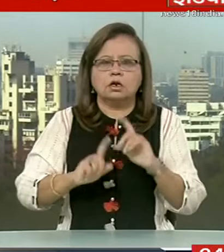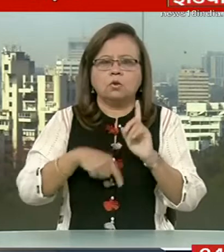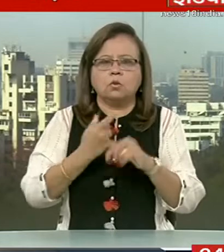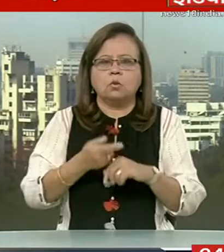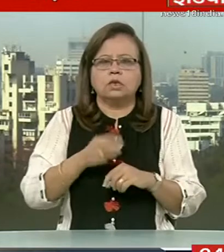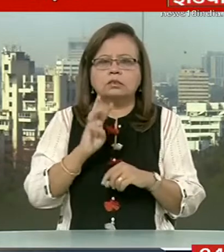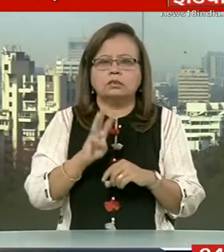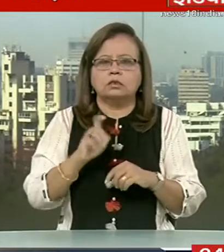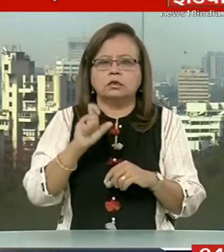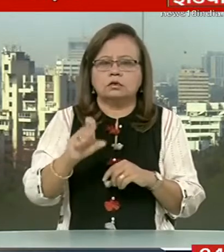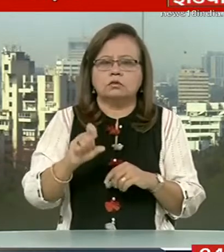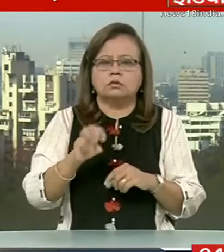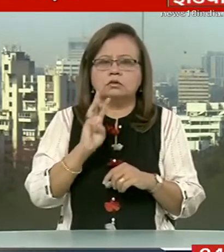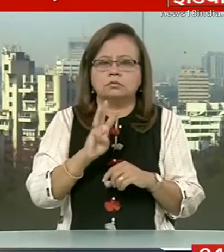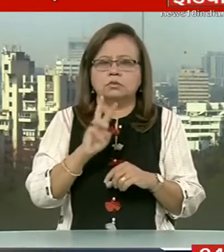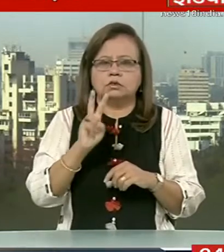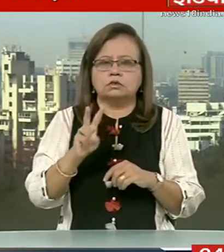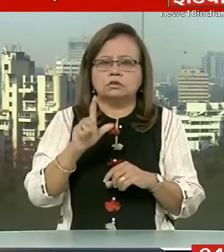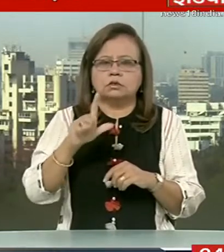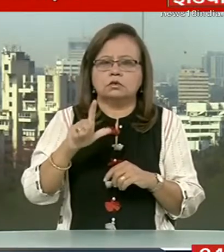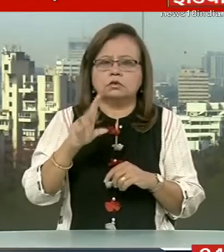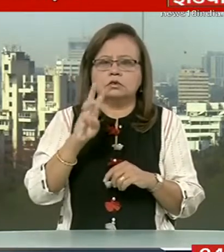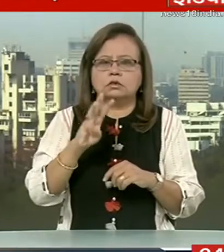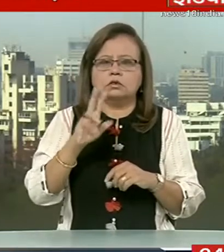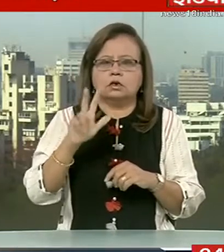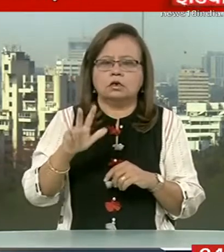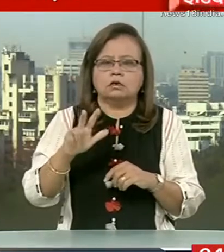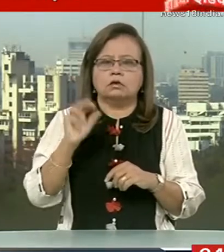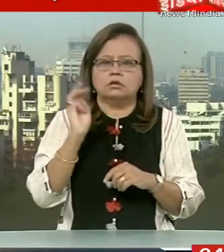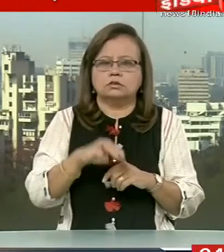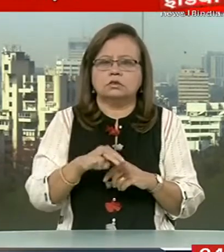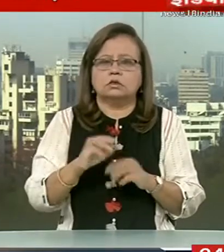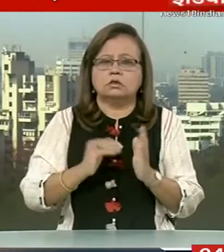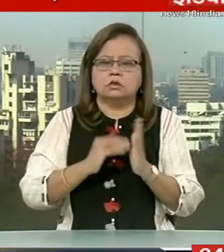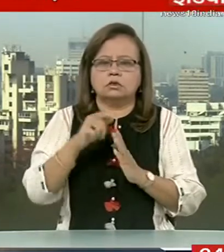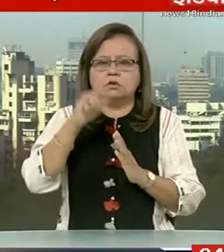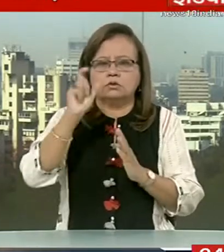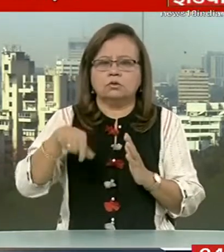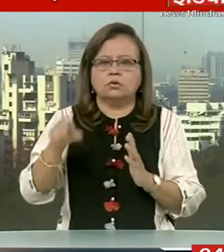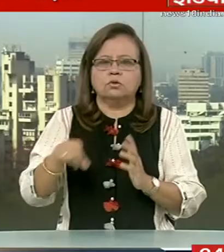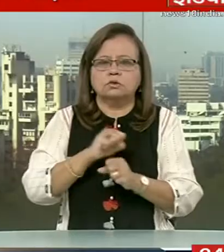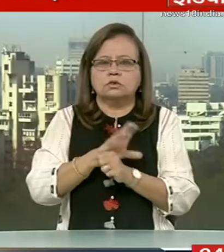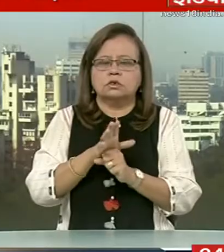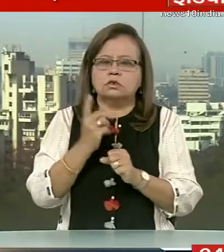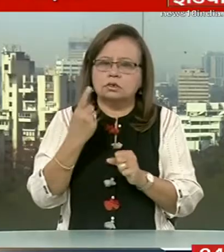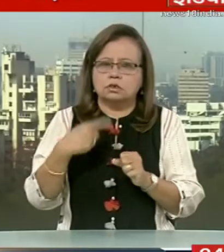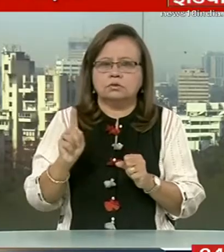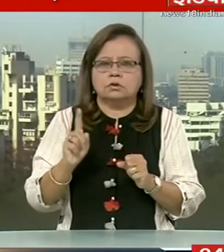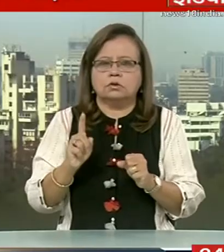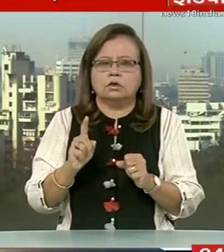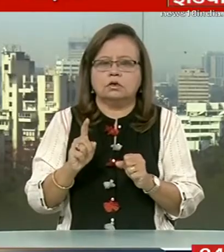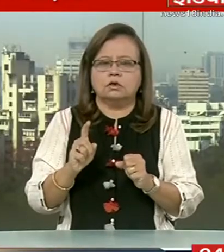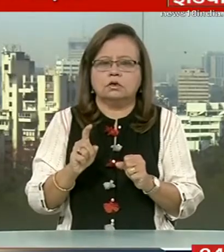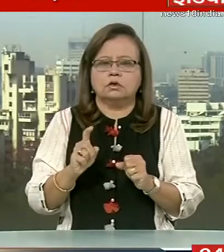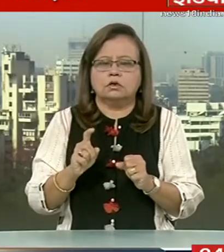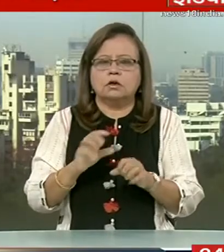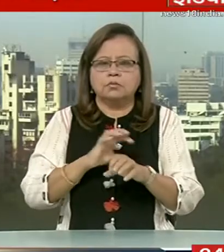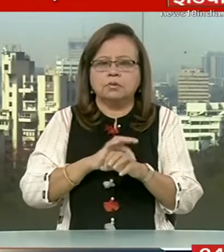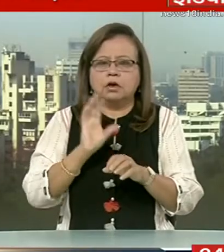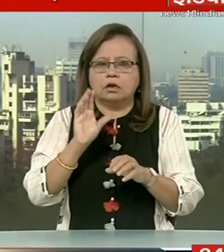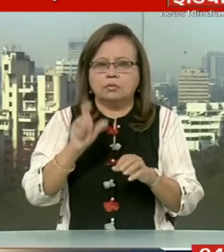चुकी 32 लाख 38 हजार से अधिक लोगों को वैट से